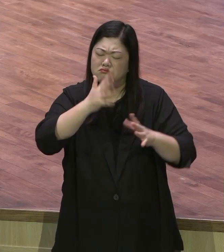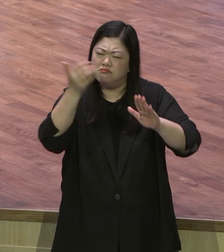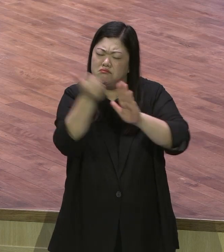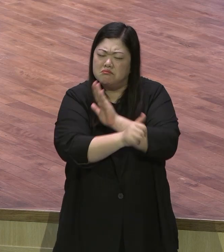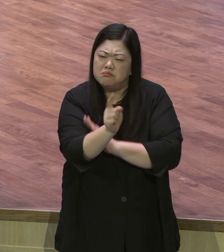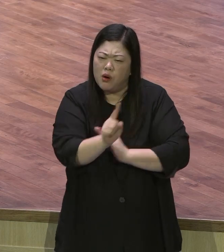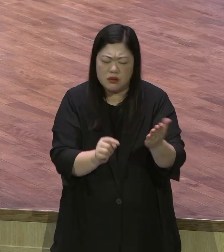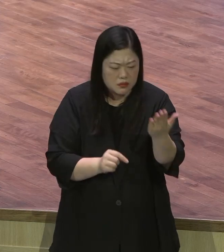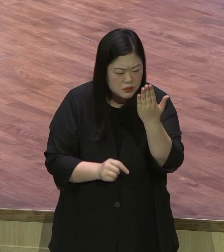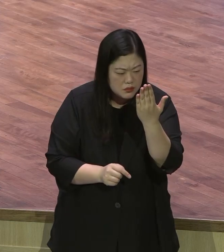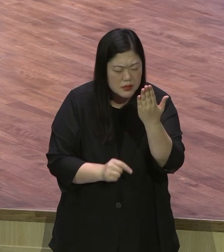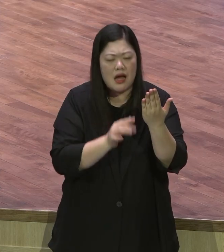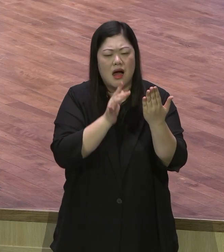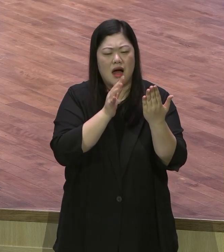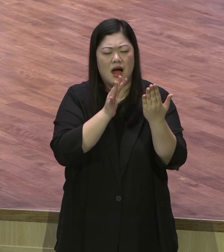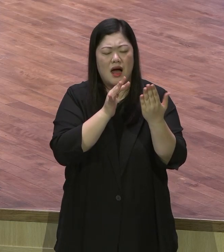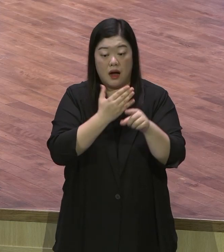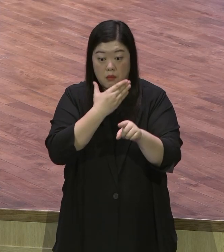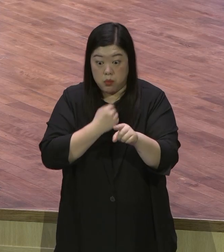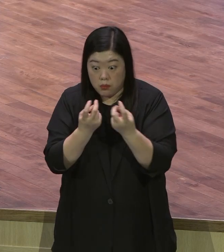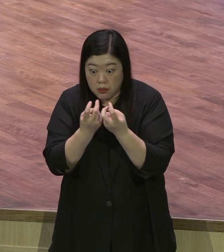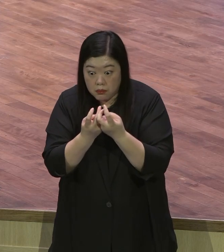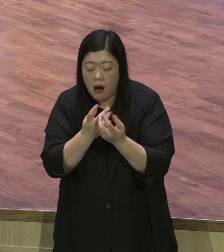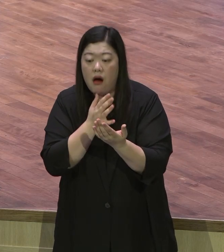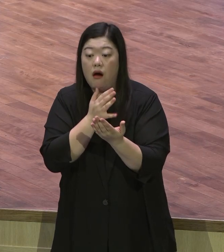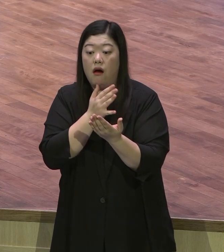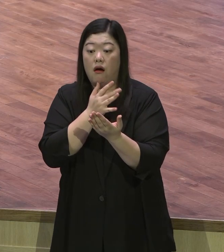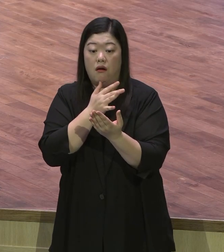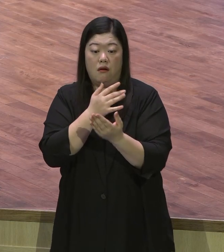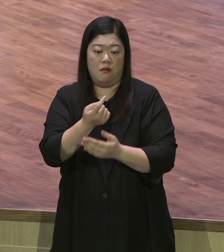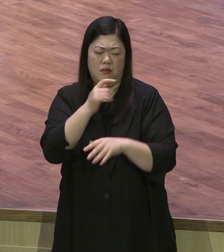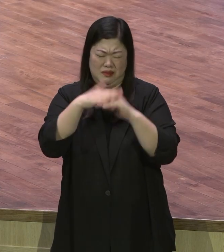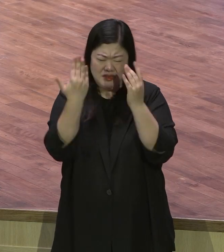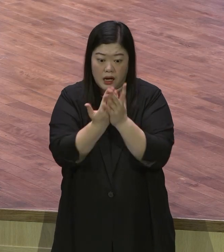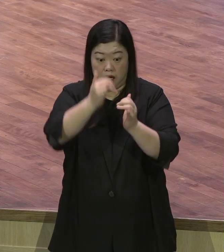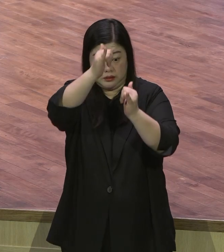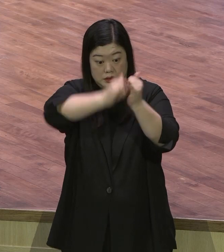망했고 어떻게 해서 축복받았고 어떻게 쓰임받은가 싹 다 나와있어.